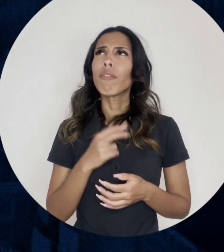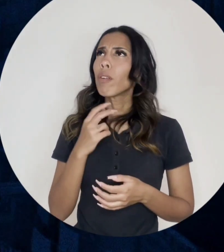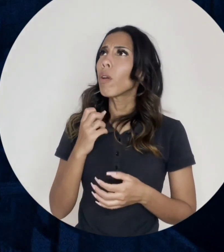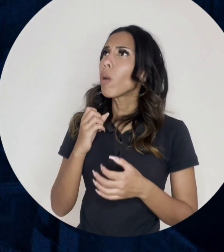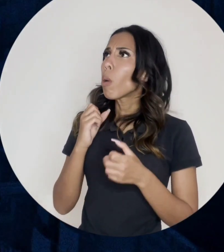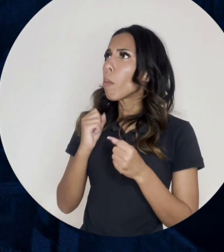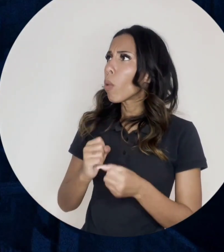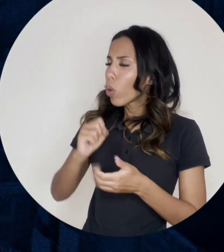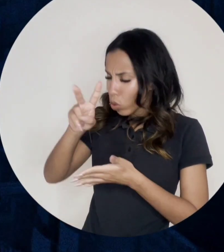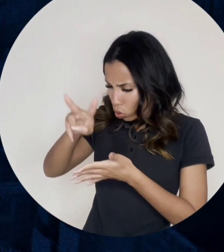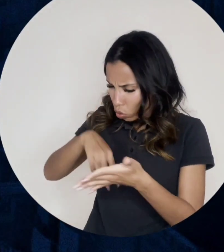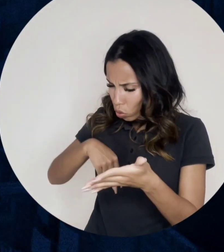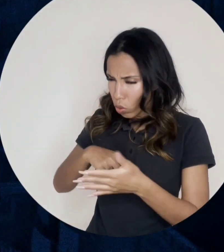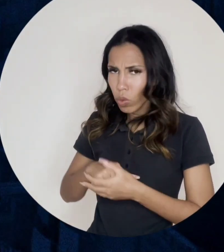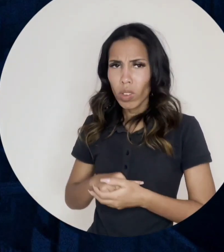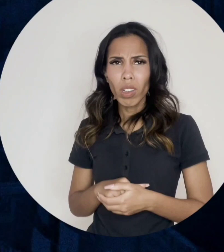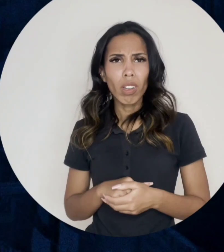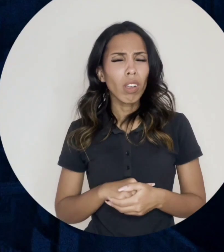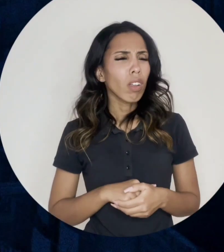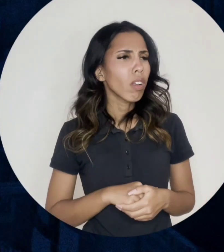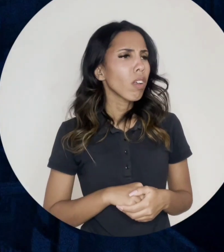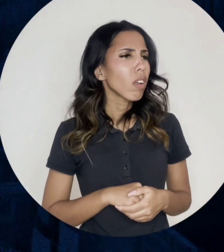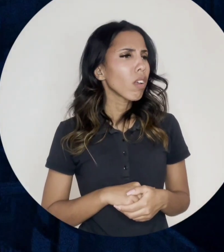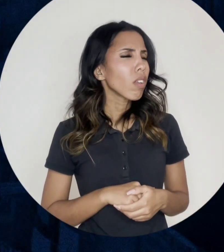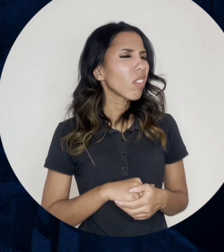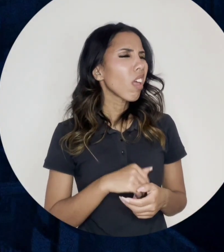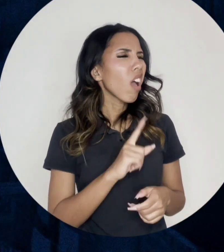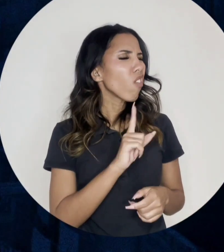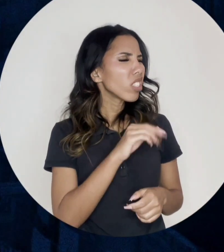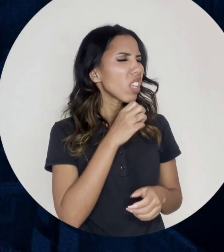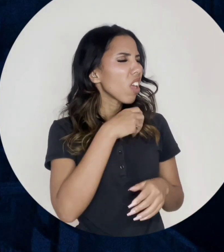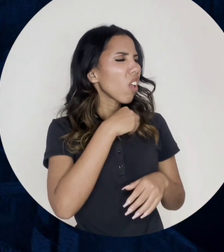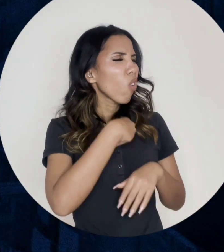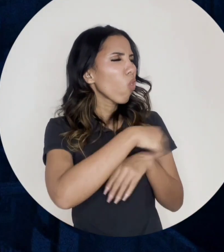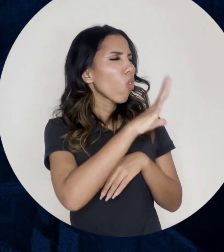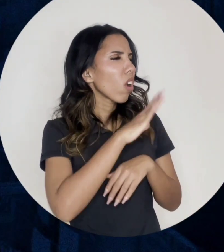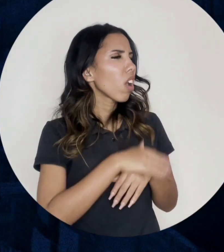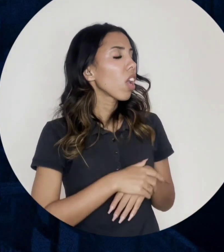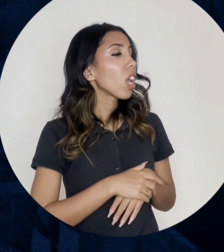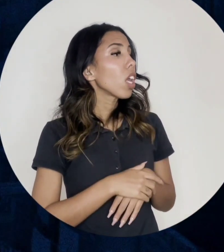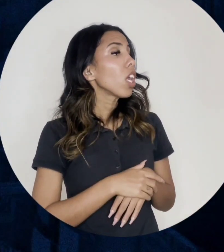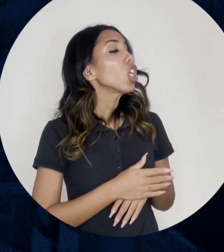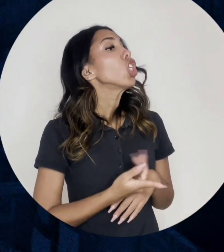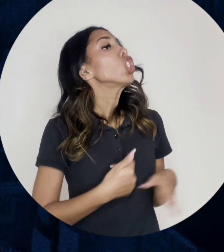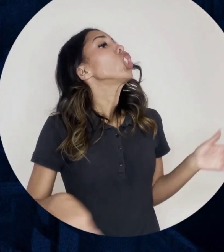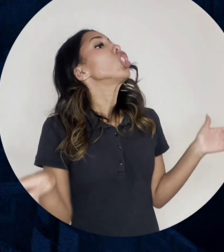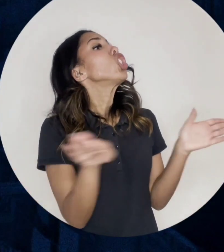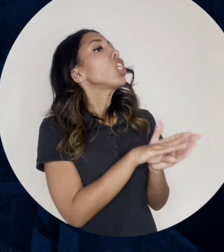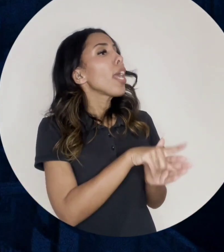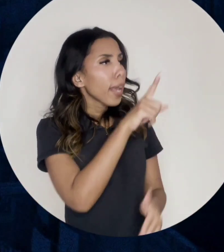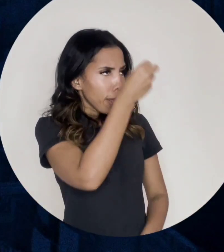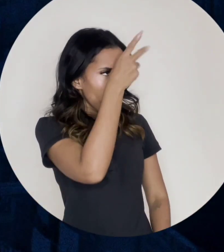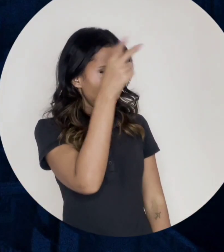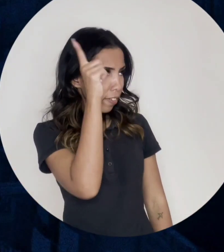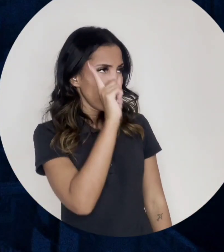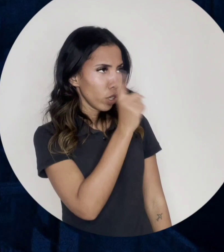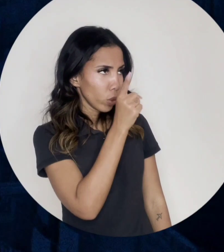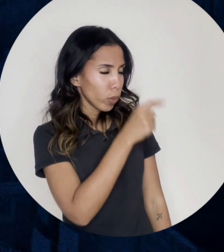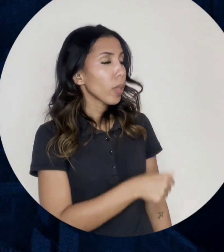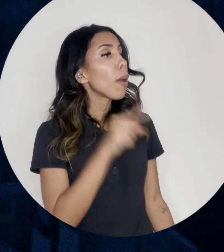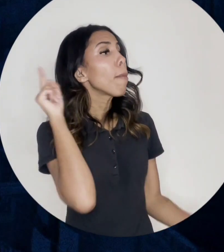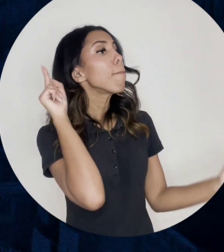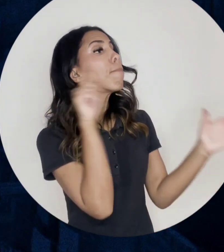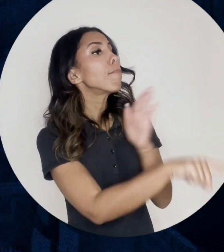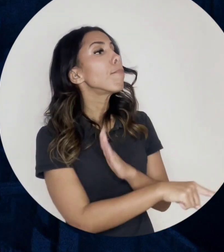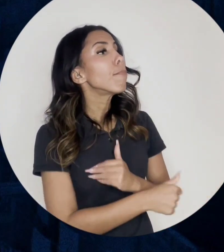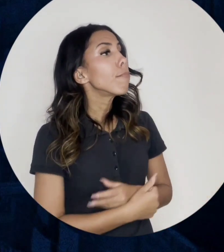posso ler? Ela falou, não, eu te falo. Chega lá naquela prefeitura, pergunta,